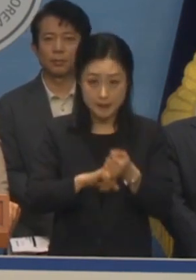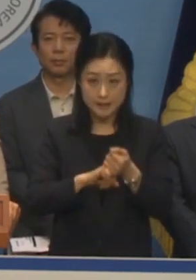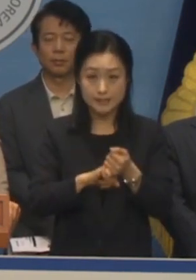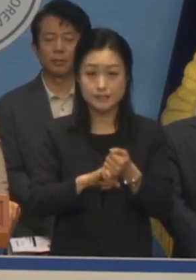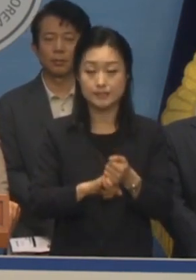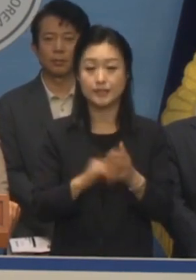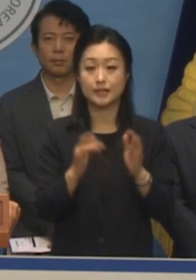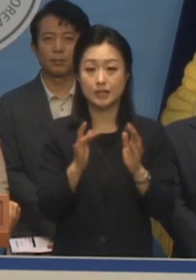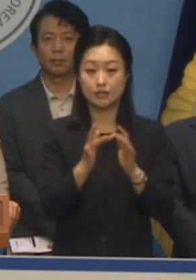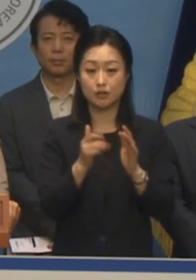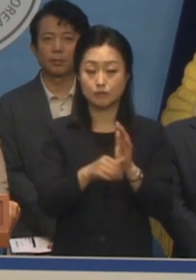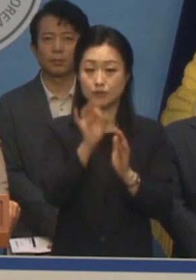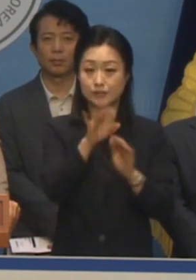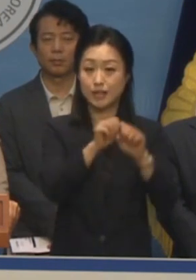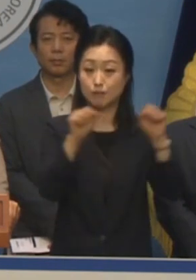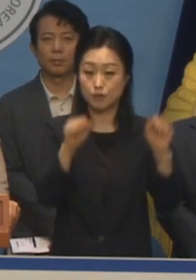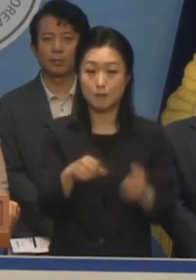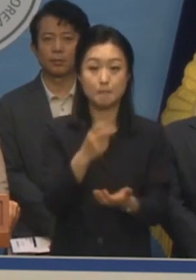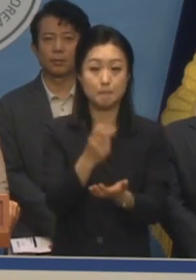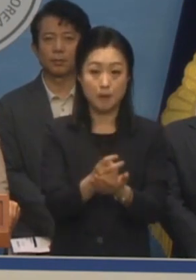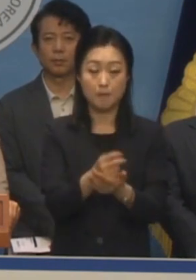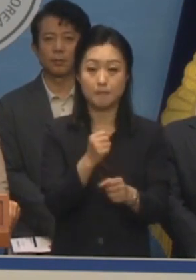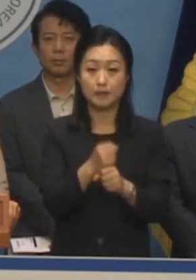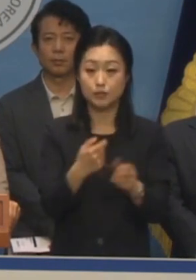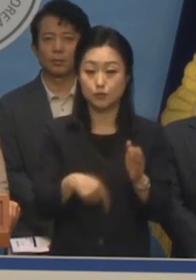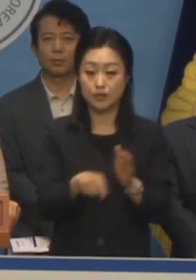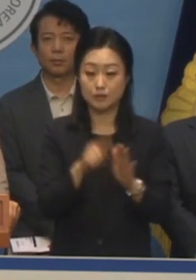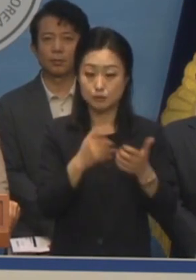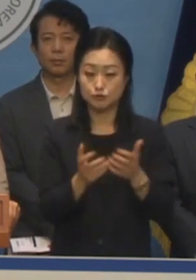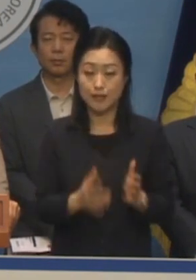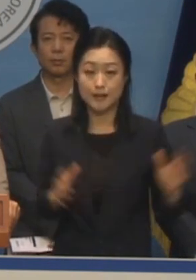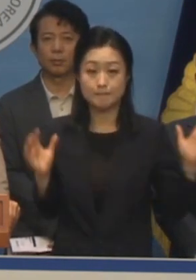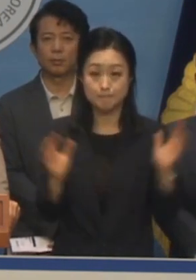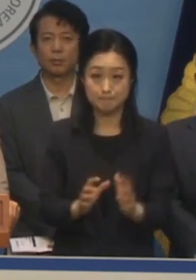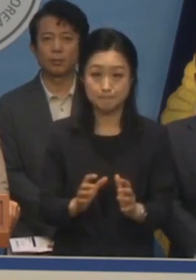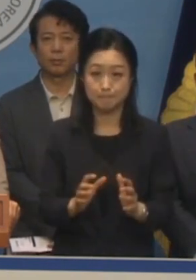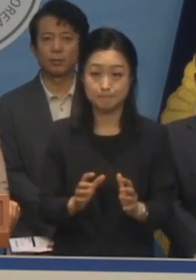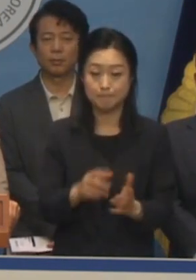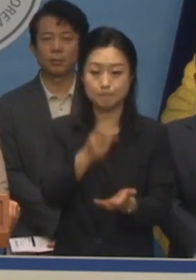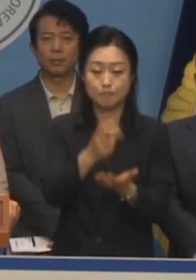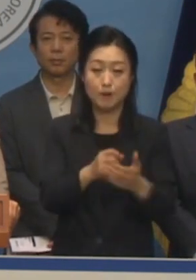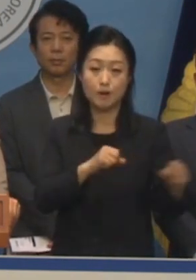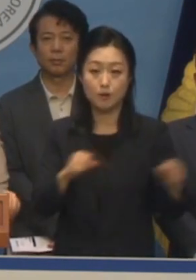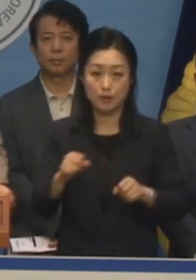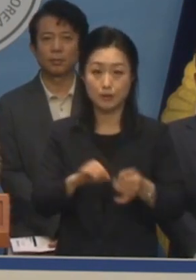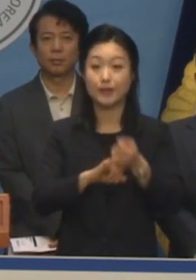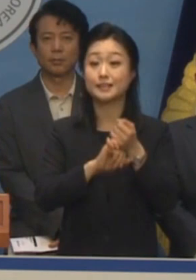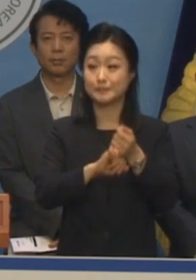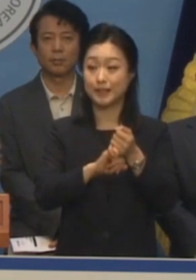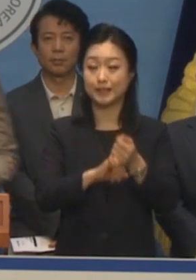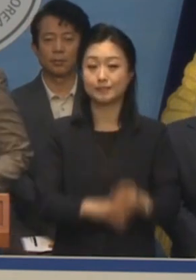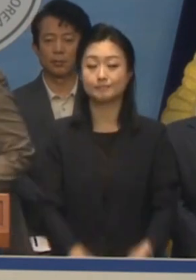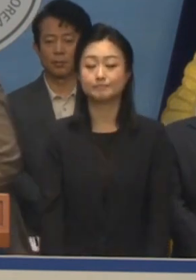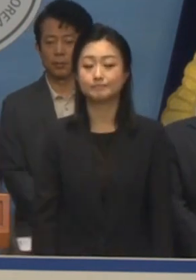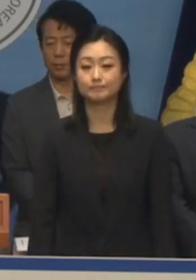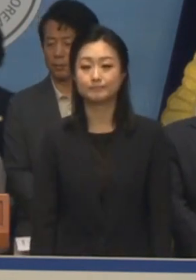플랫폼 거래 공정화법들은 입법되도록 저희 민주당에서는 총력을 기울여서 그런 입법 운동을 하도록 하겠습니다.